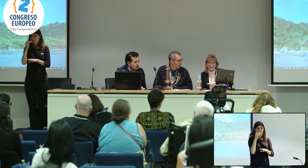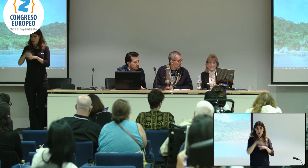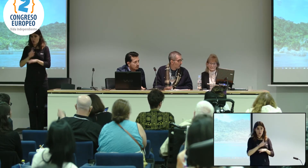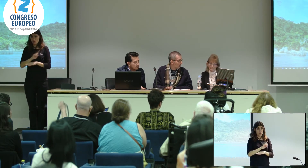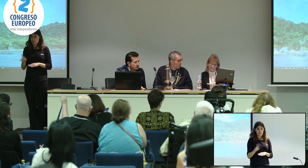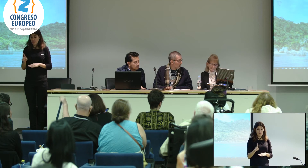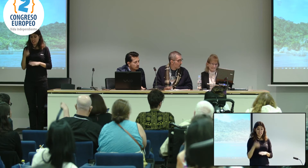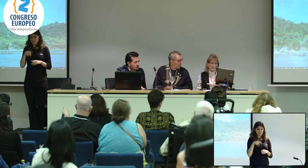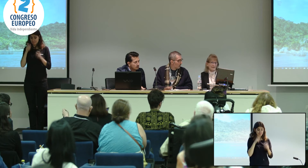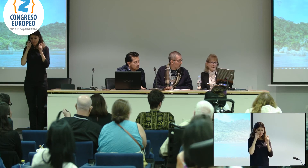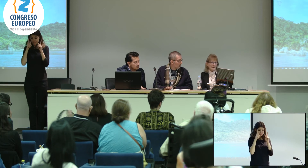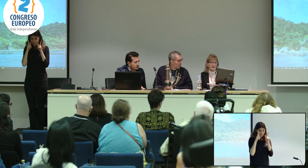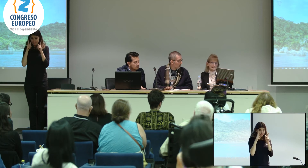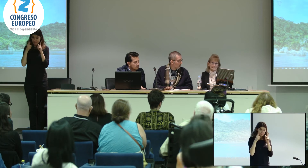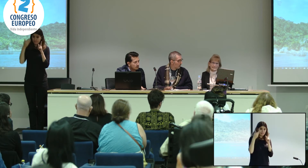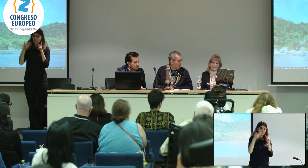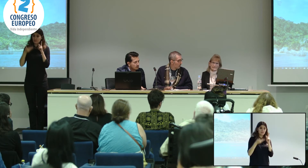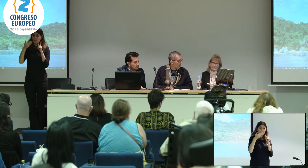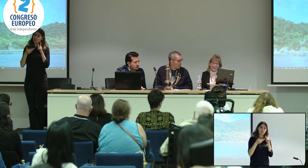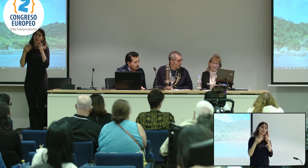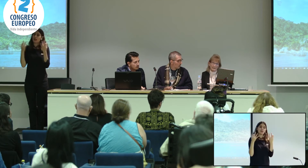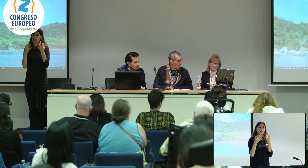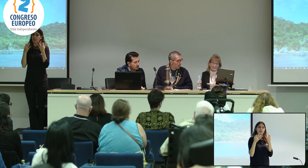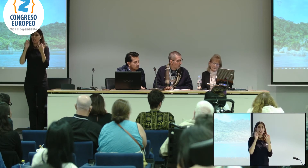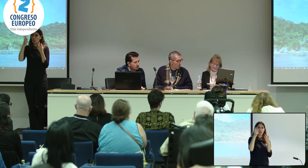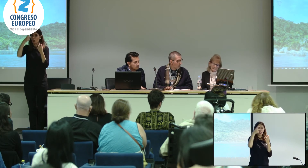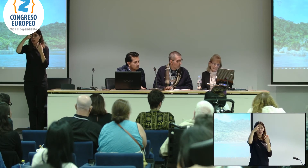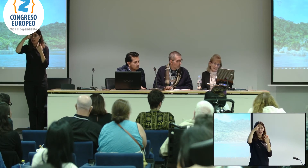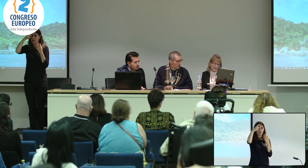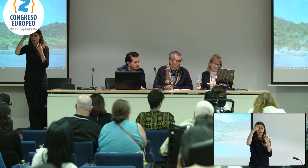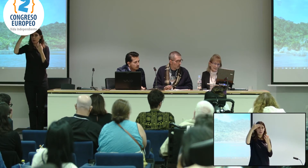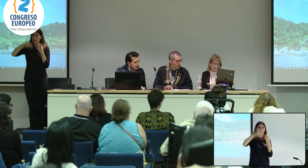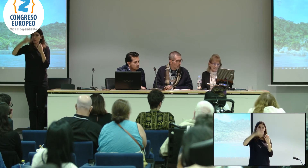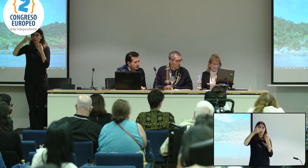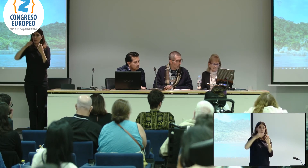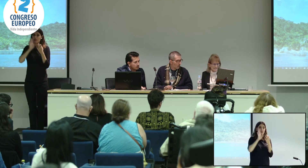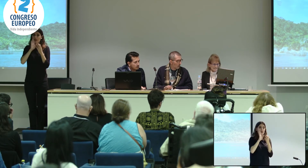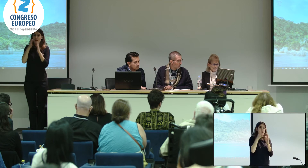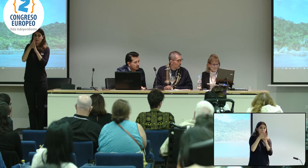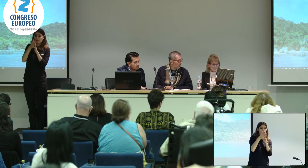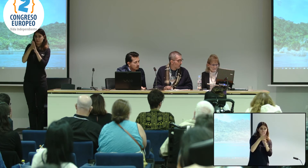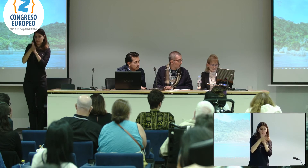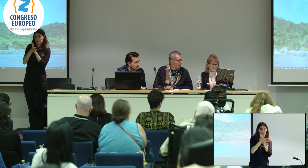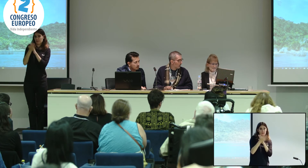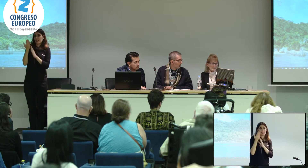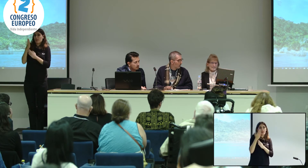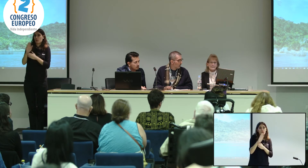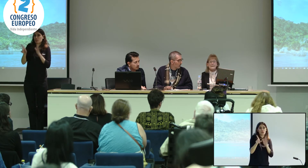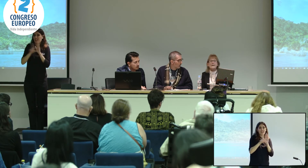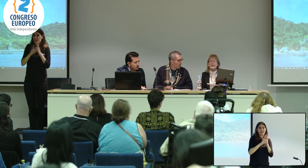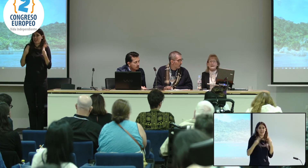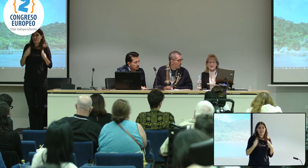Descubrí entonces la importancia y validez de los conceptos señalados en la exposición de motivos de la propuesta de ley de